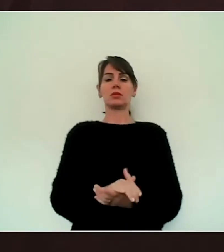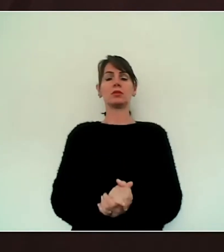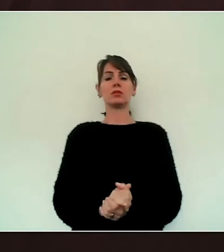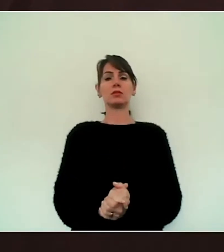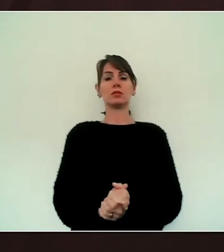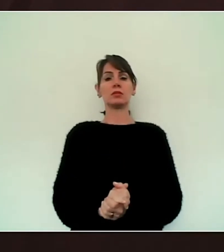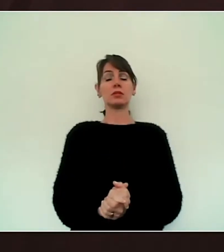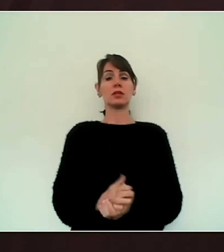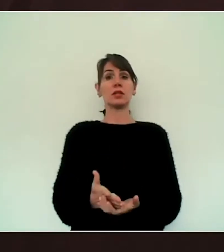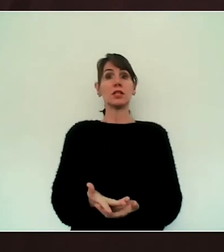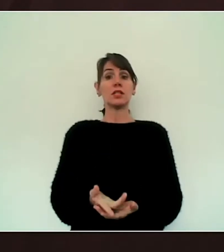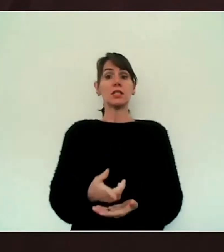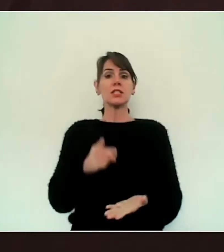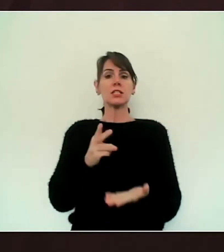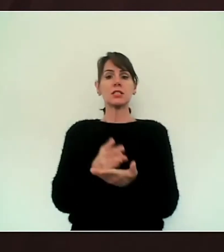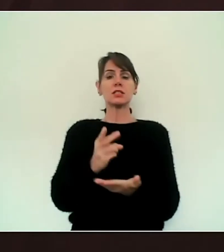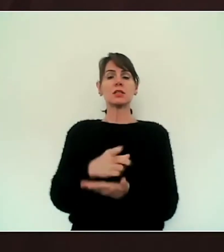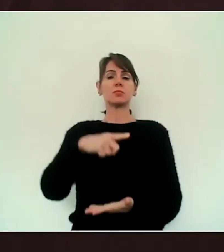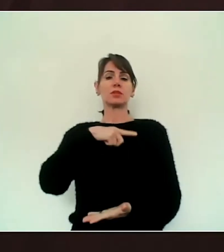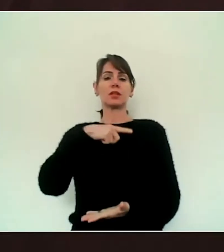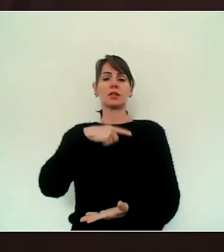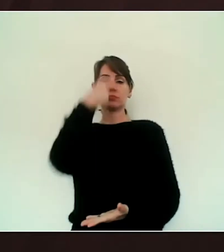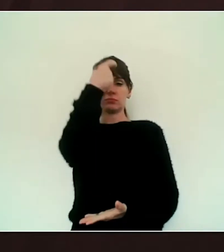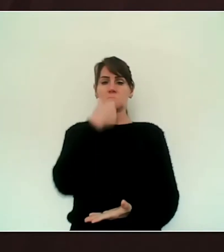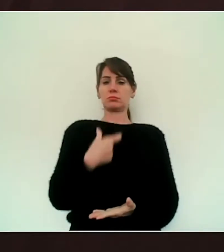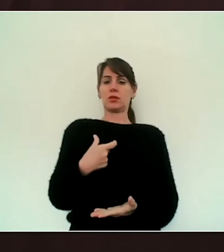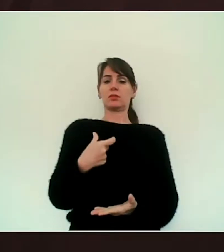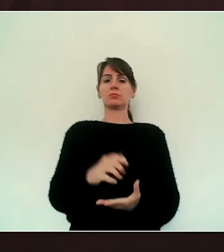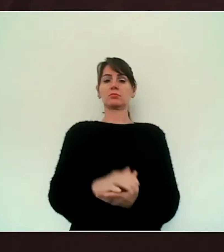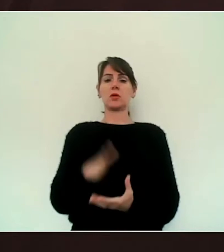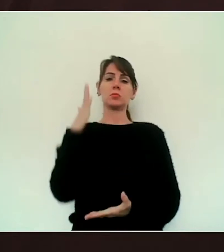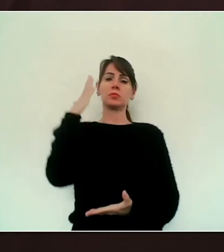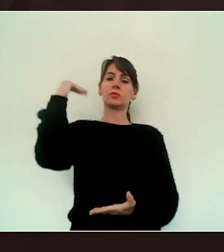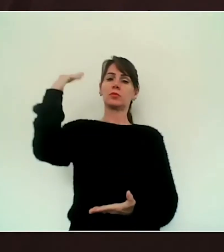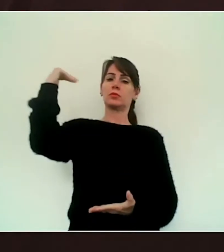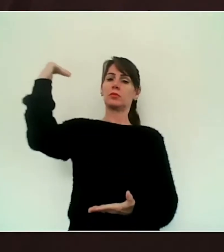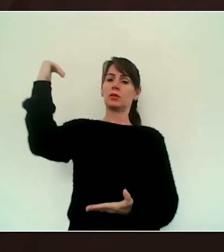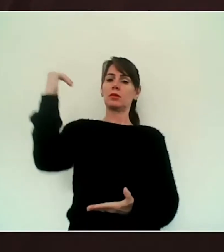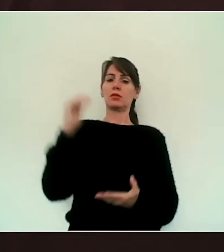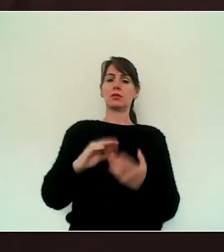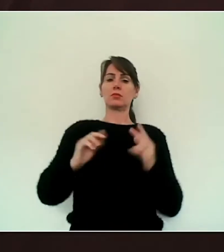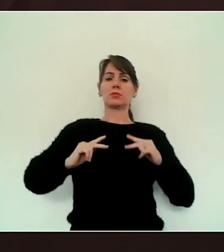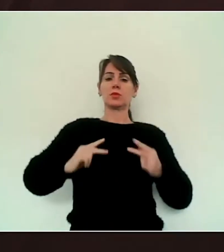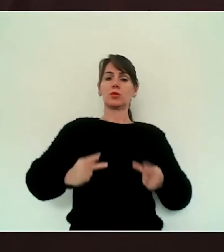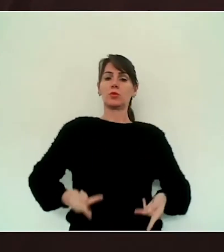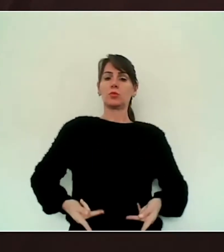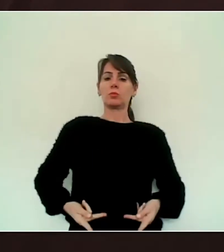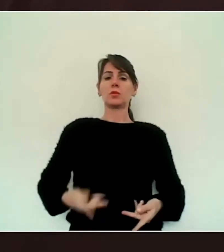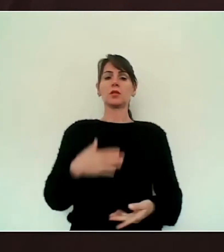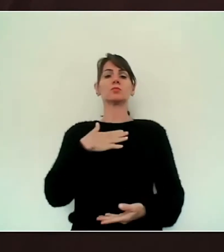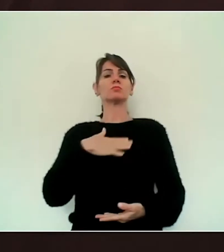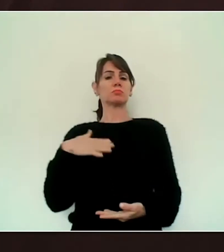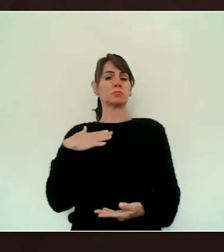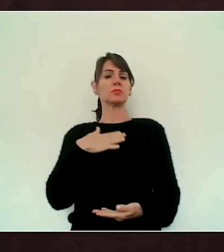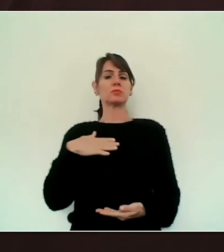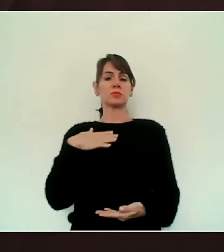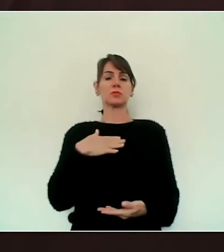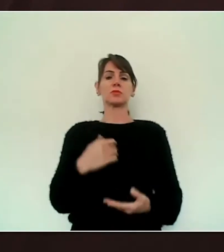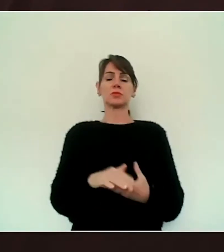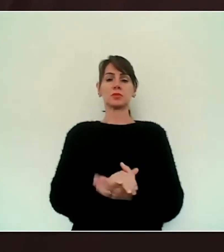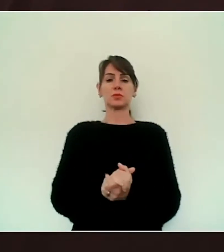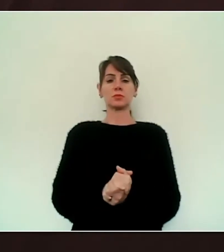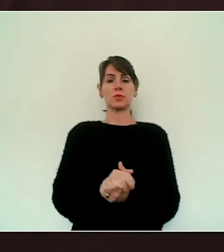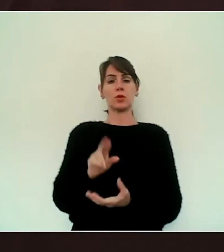fascínio sobre a fútil natureza humana. Também é uma afirmação de Andrew Miller. Quer